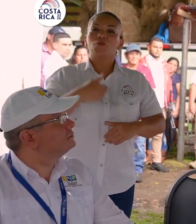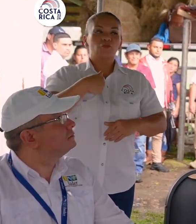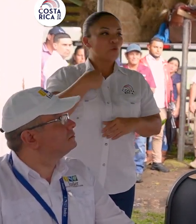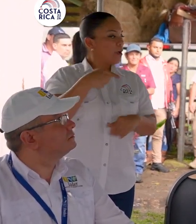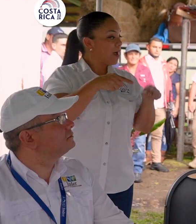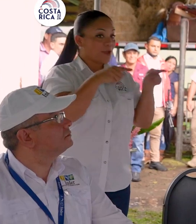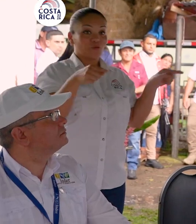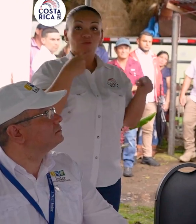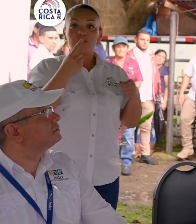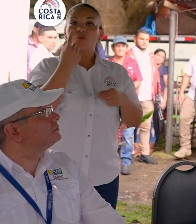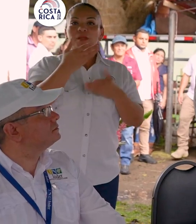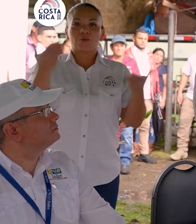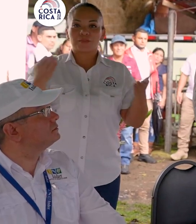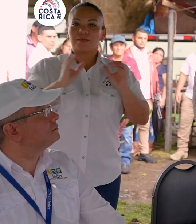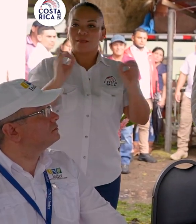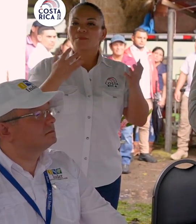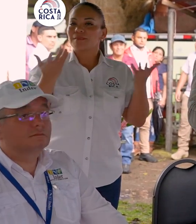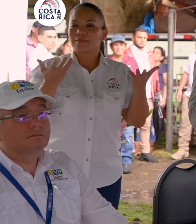digo una cosa, nada más.